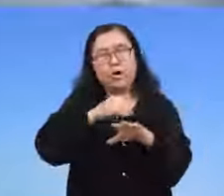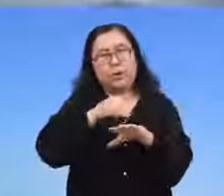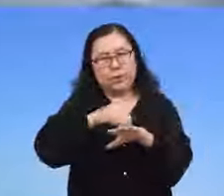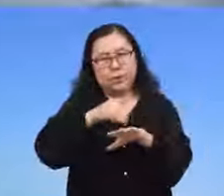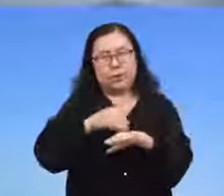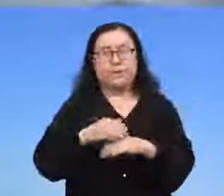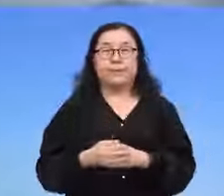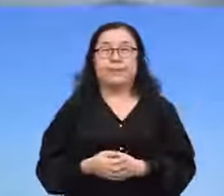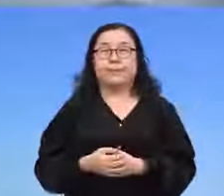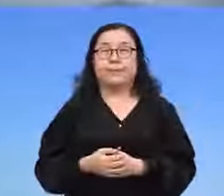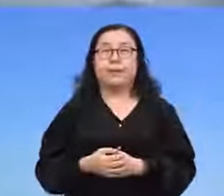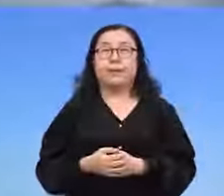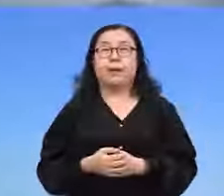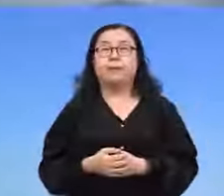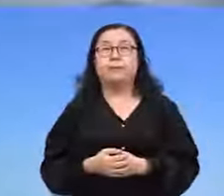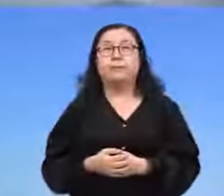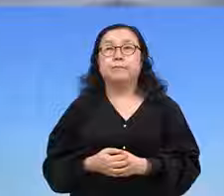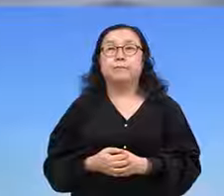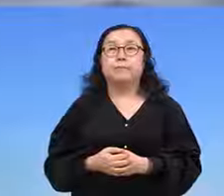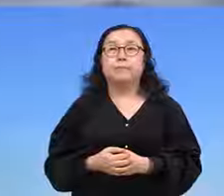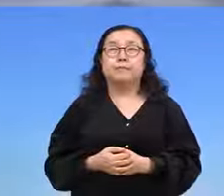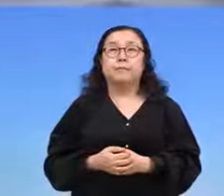아닙니까?